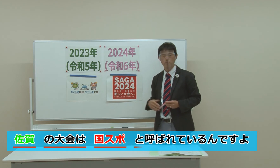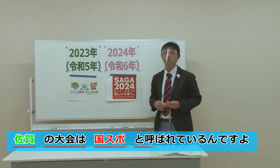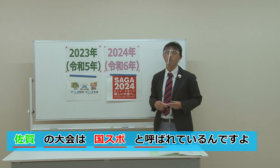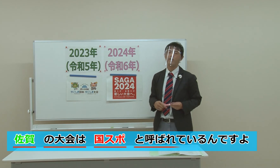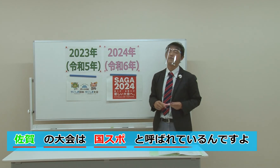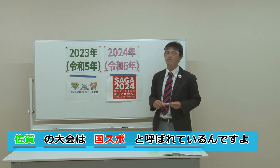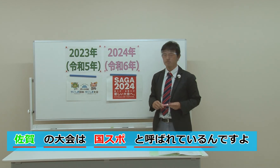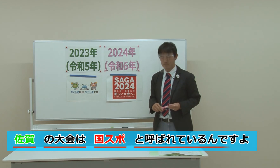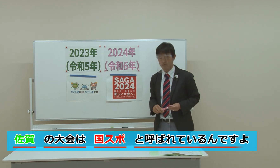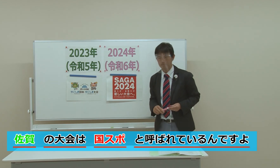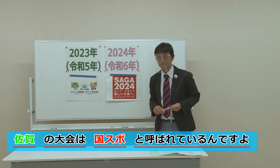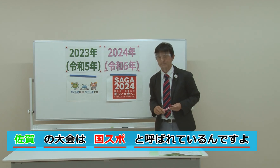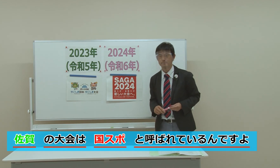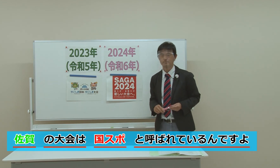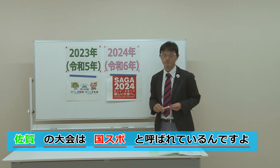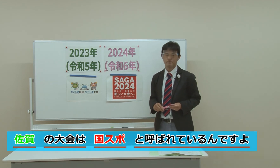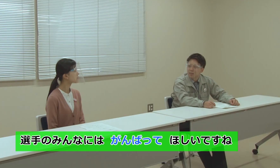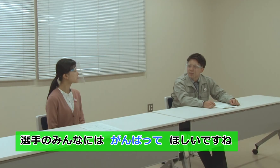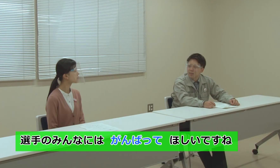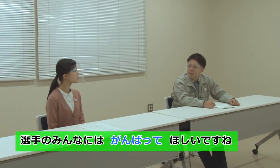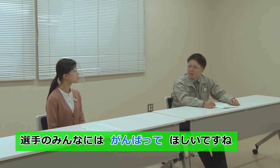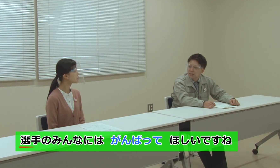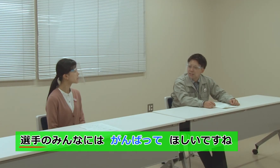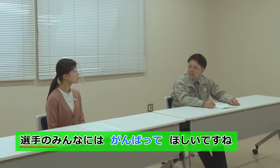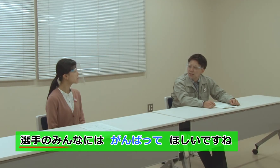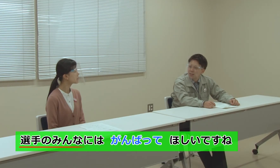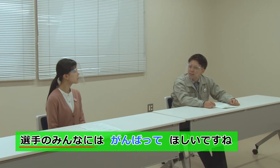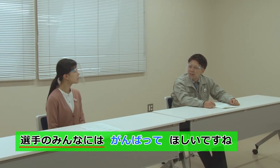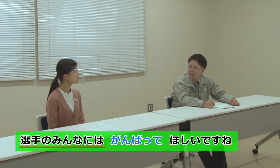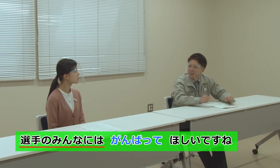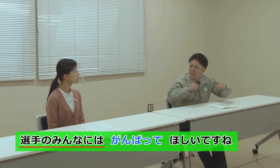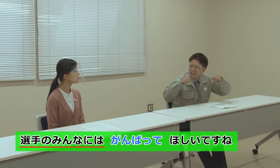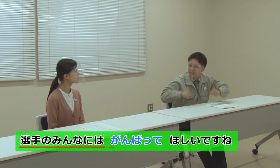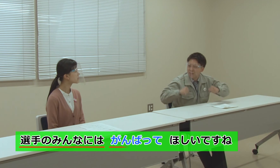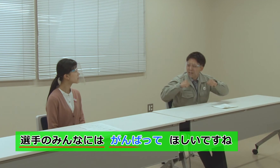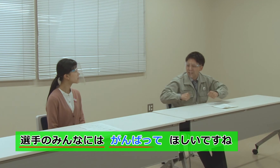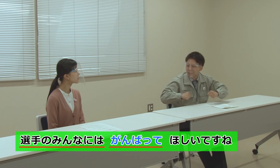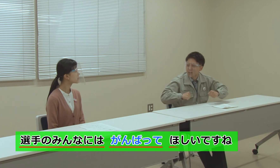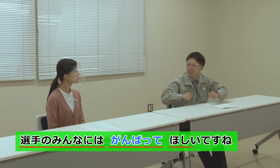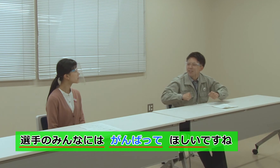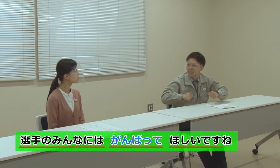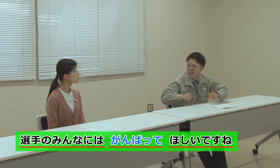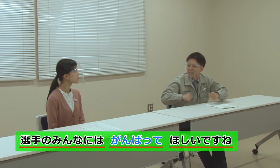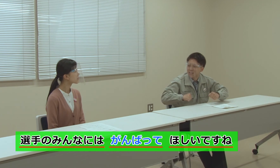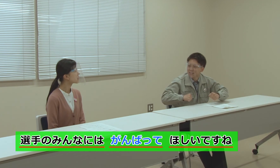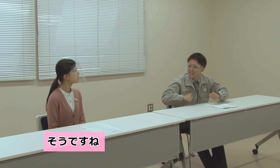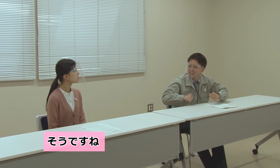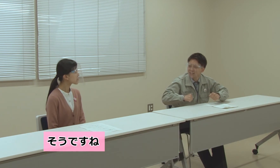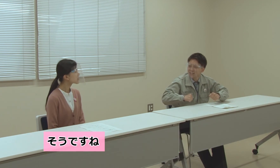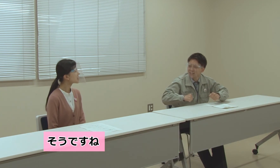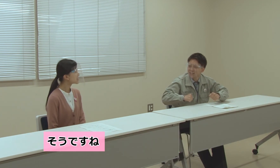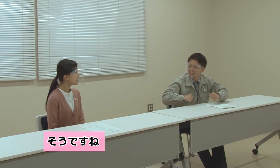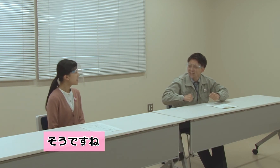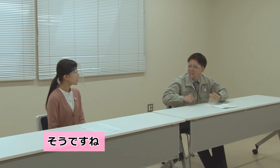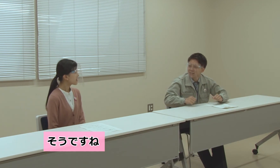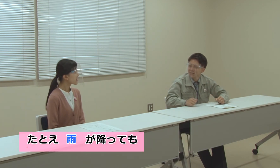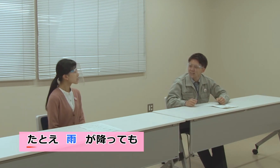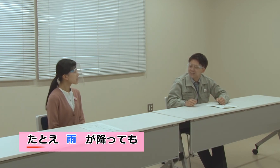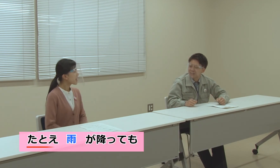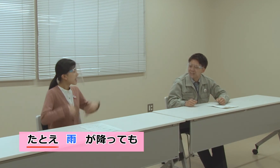呼ばれているんですよ。 選手のみんなには頑張ってほしいですね。 そうですね、たとえ